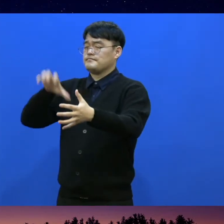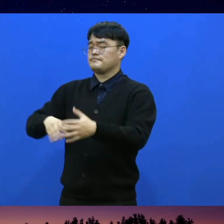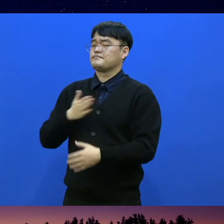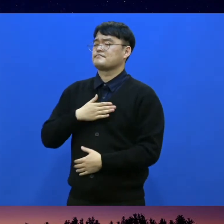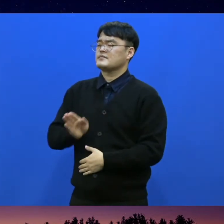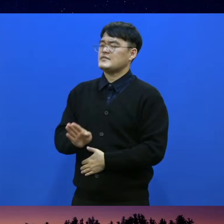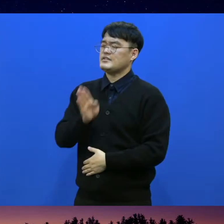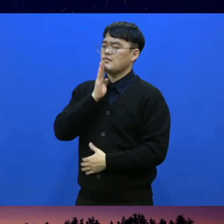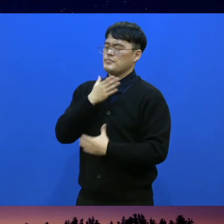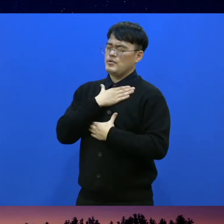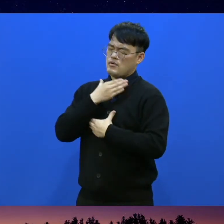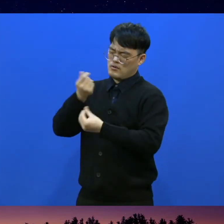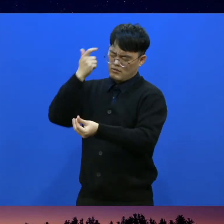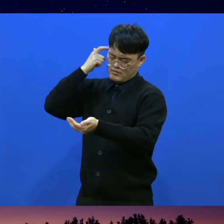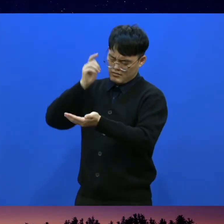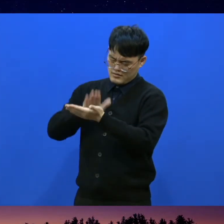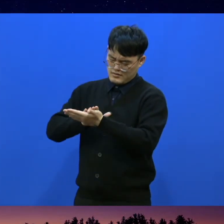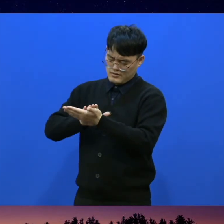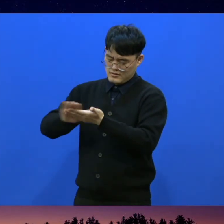되는 것입니다.